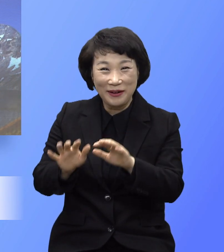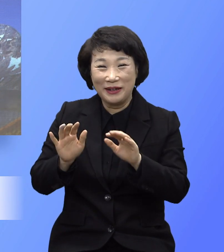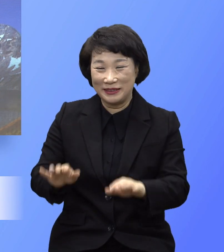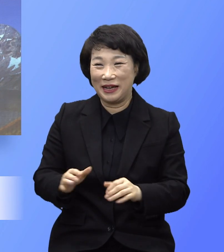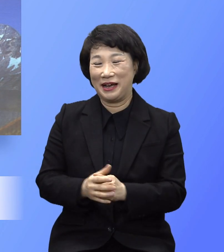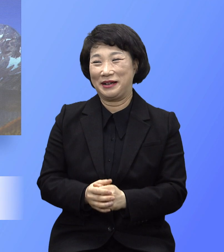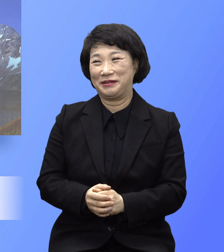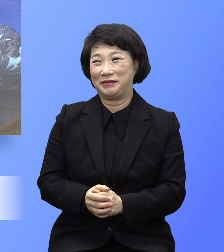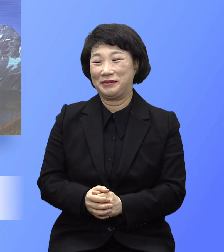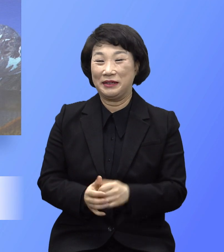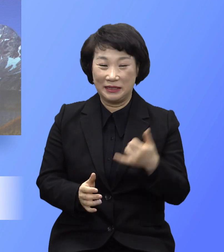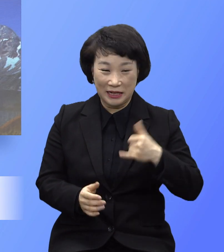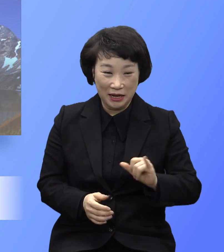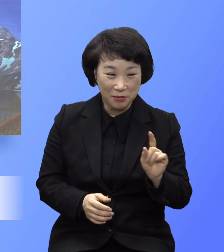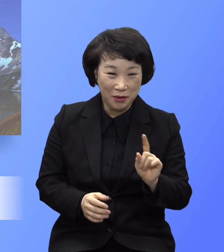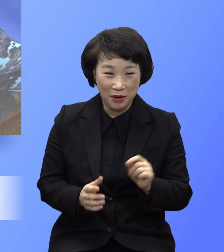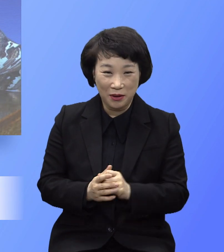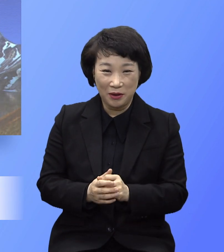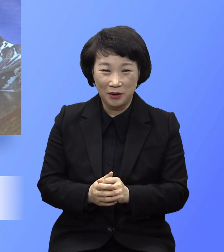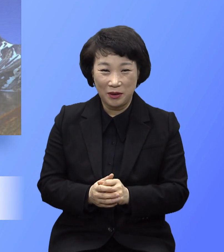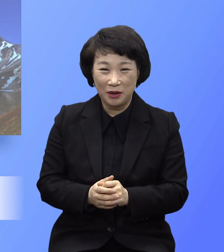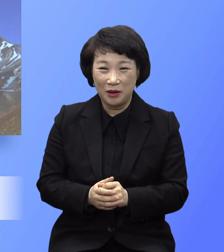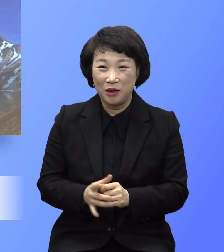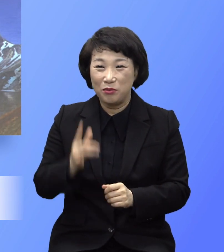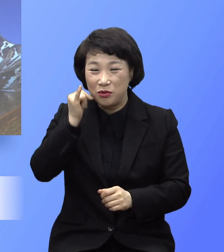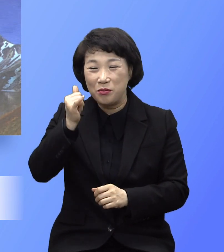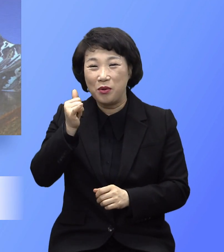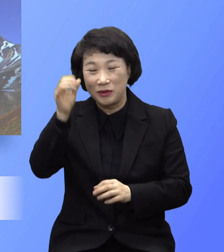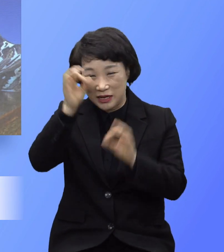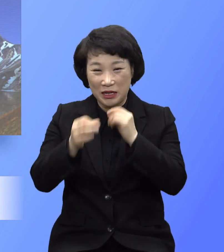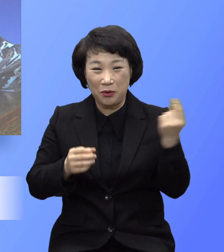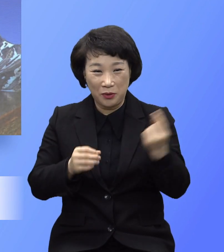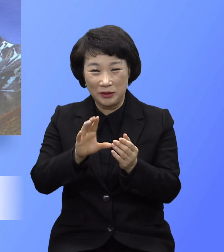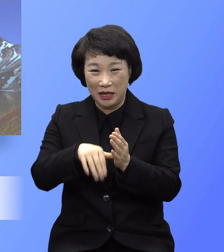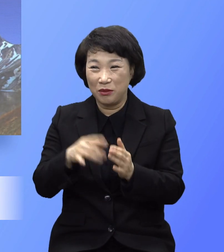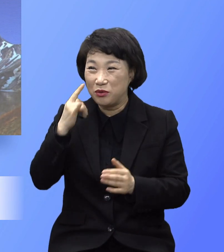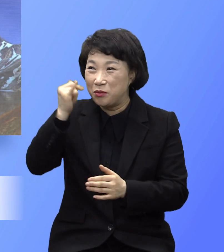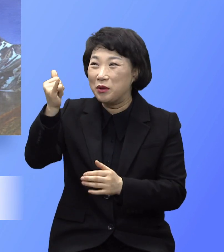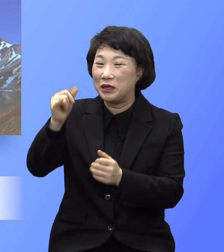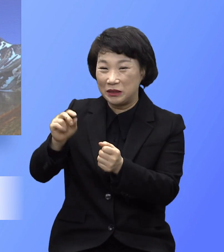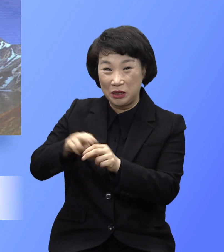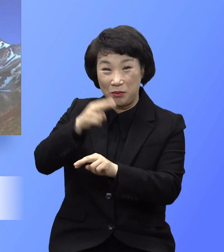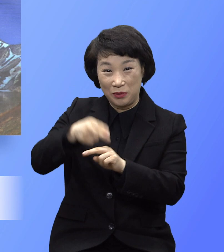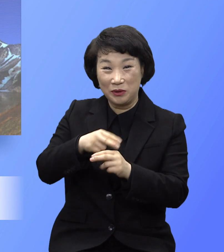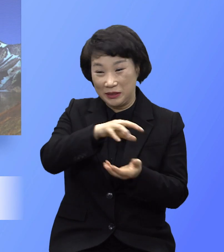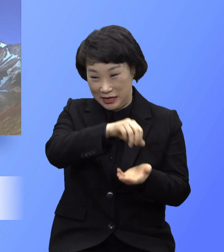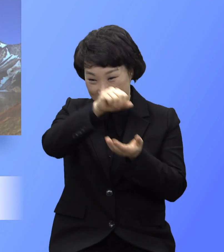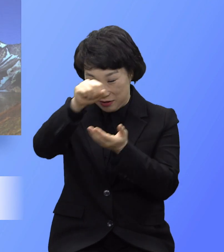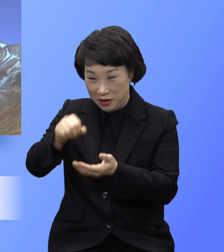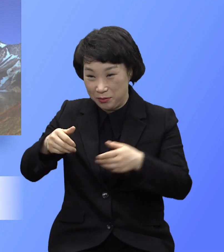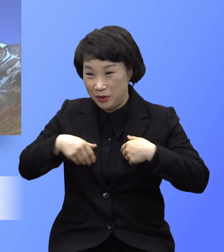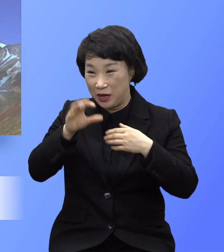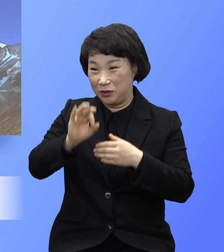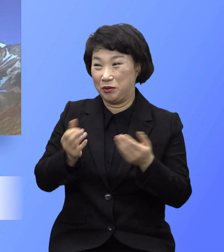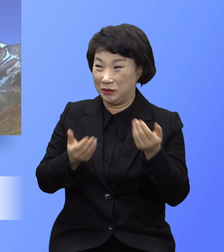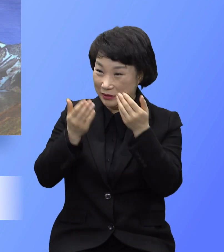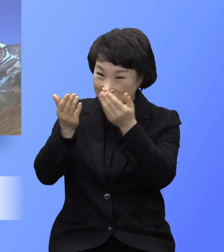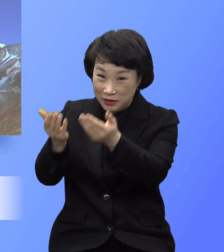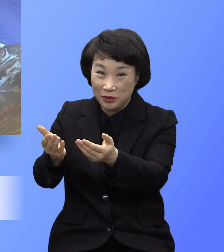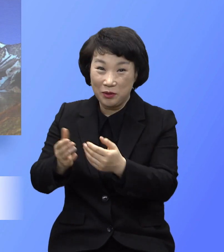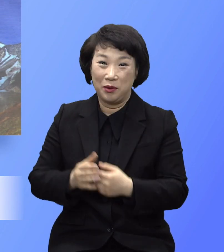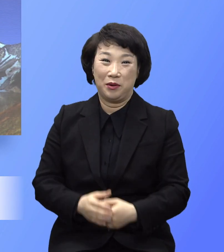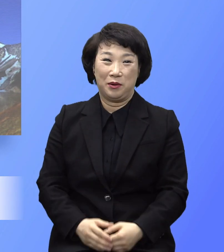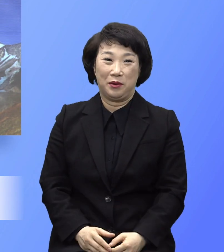모이면 자식들이 오면서 뭐 부모의 선물도 사가지고 오고 용돈도